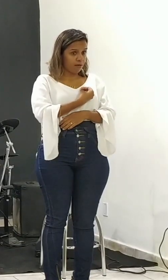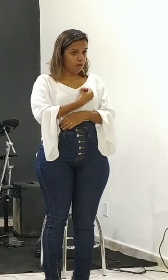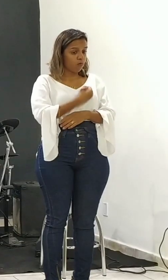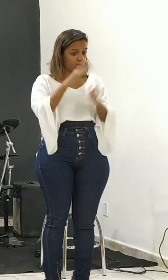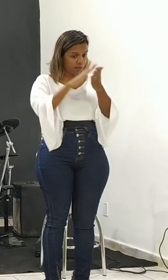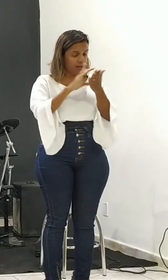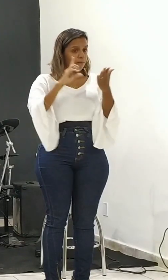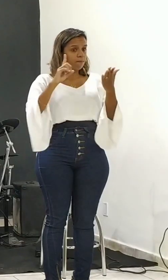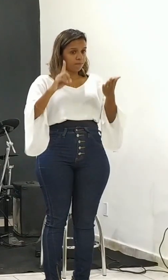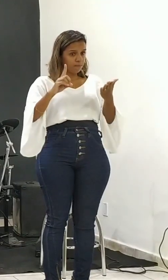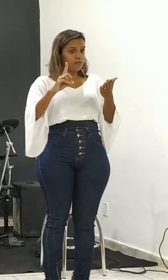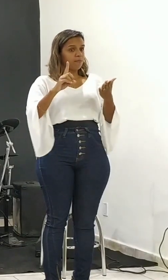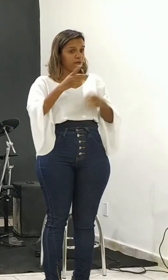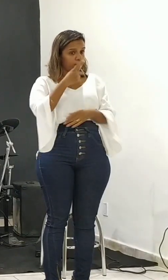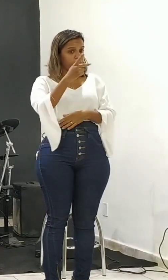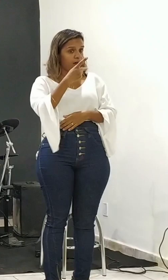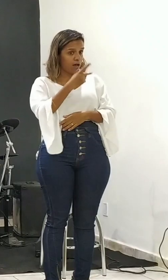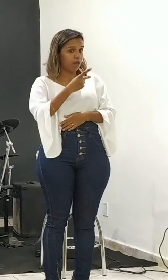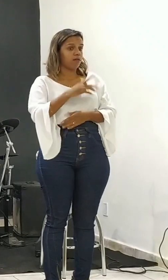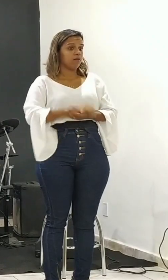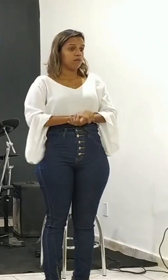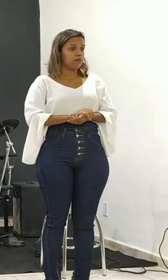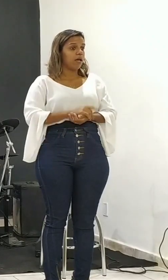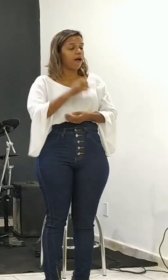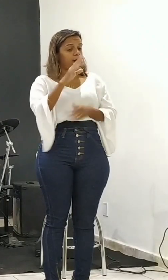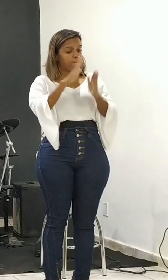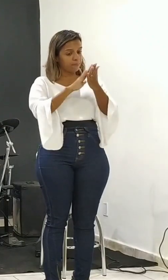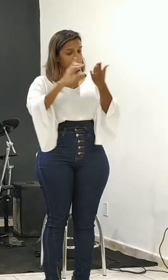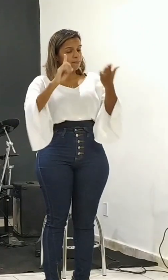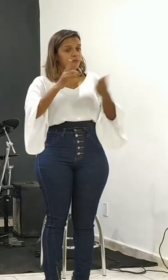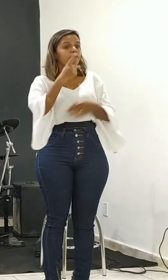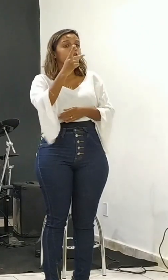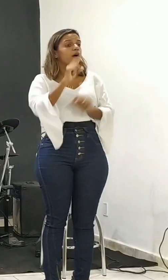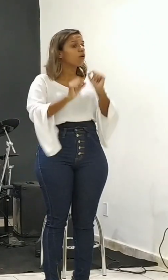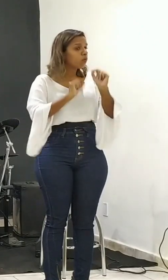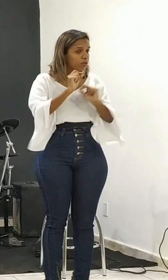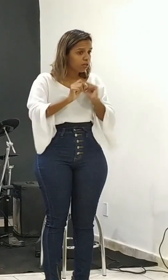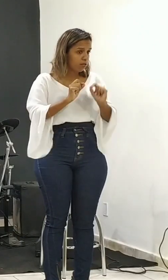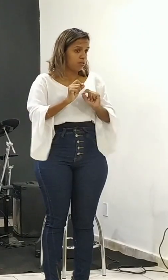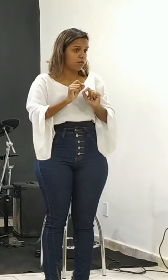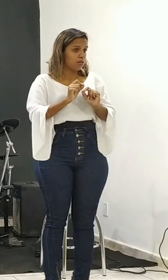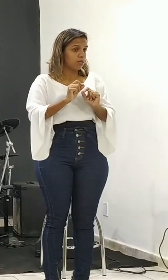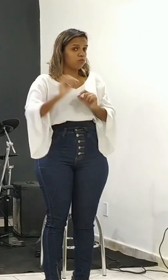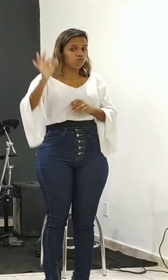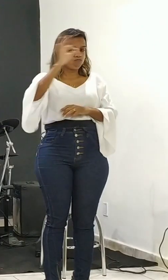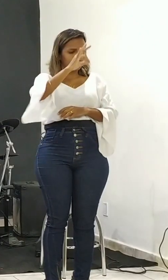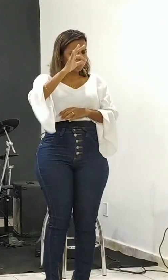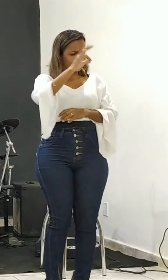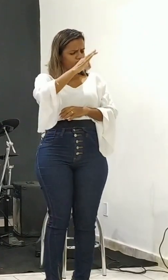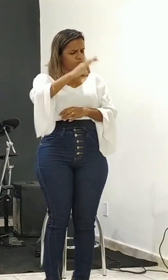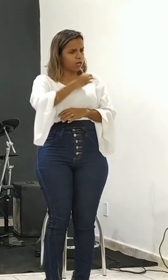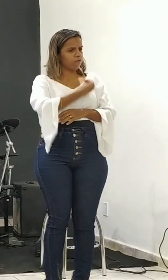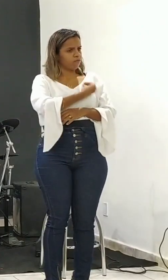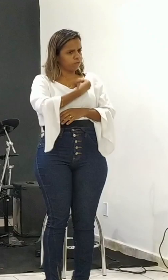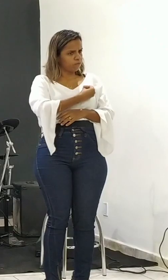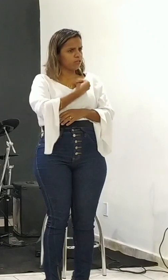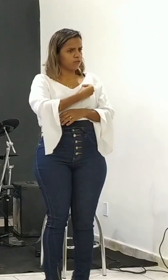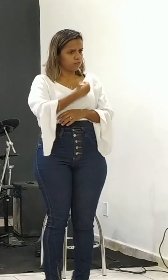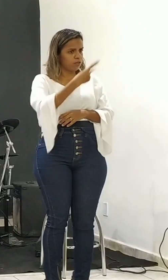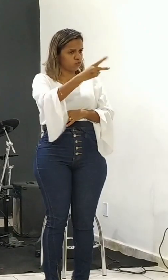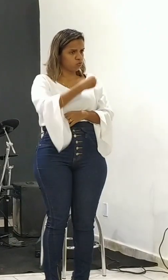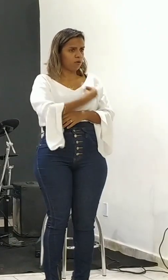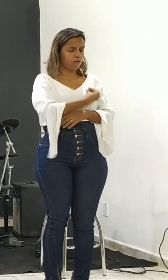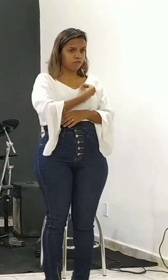que tu é filho, a Bíblia diz que tu é meu irmão, a Bíblia diz que Deus habita em você, a Bíblia diz que o Espírito Santo está